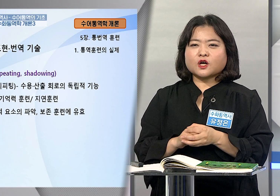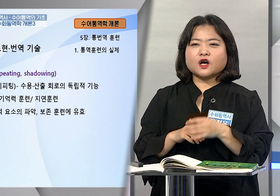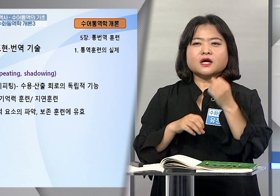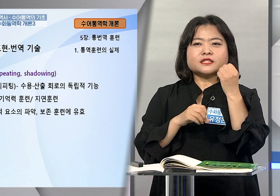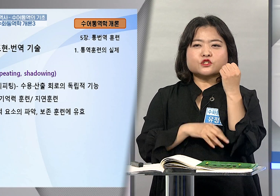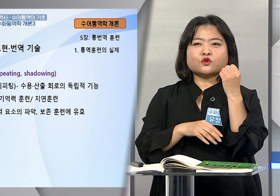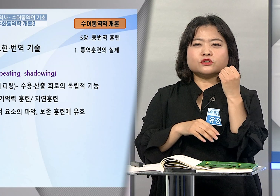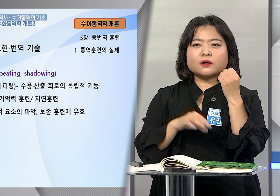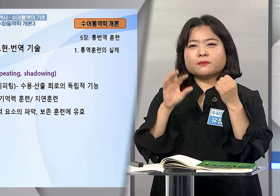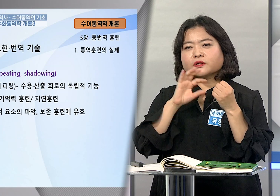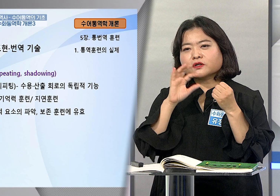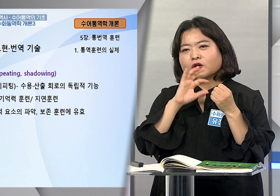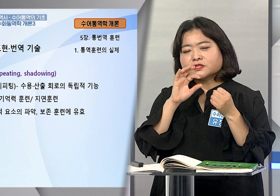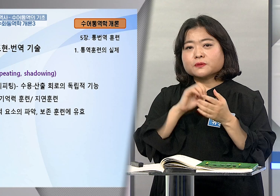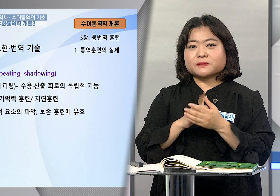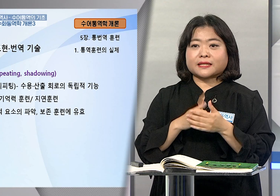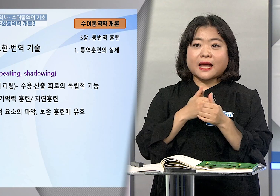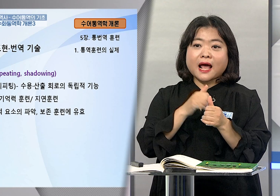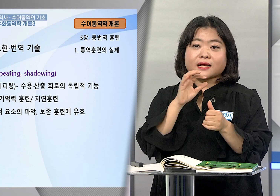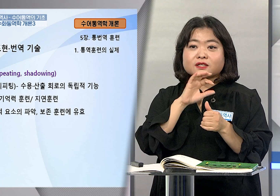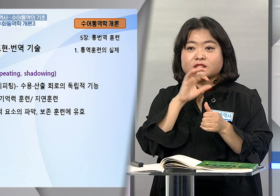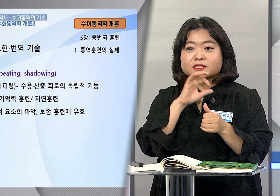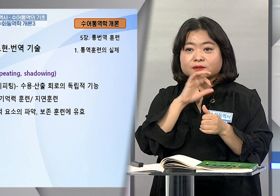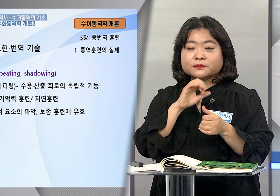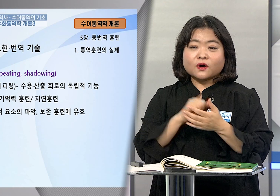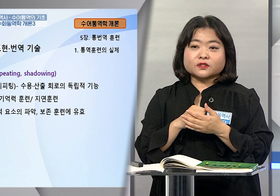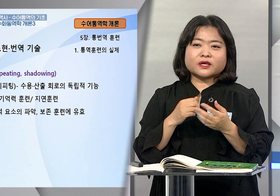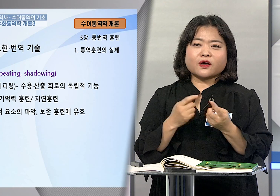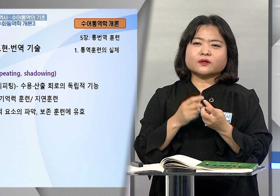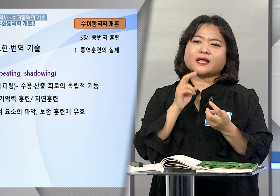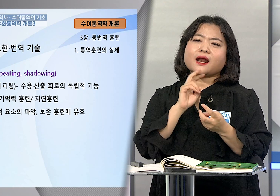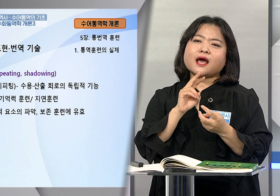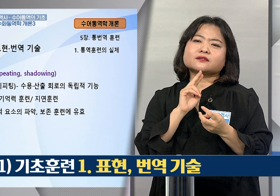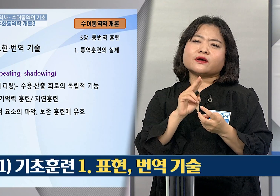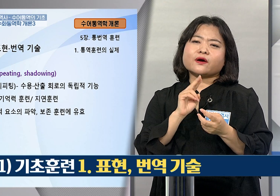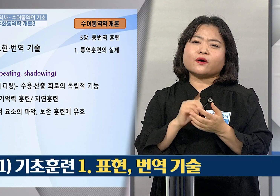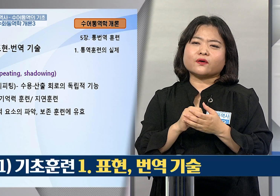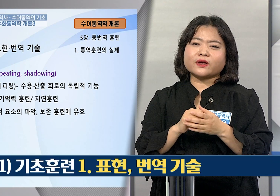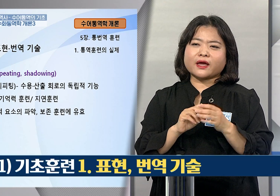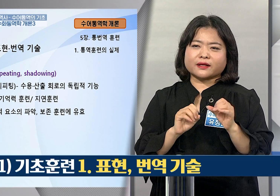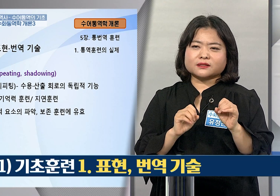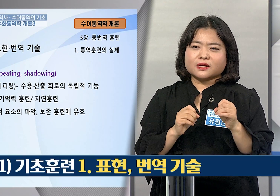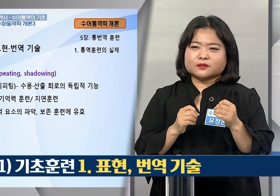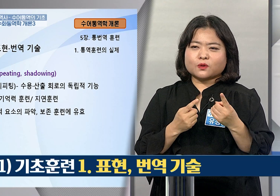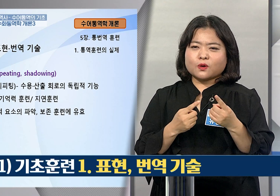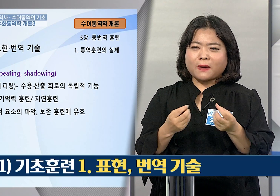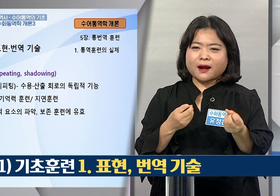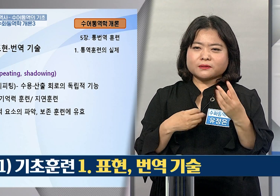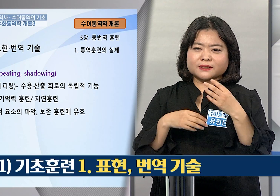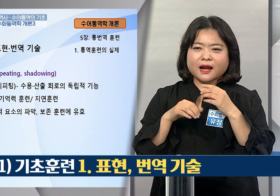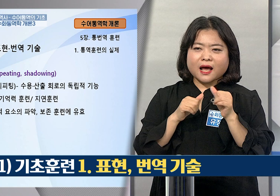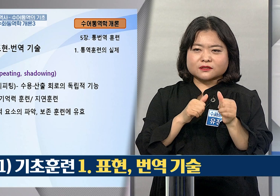그래서 기초훈련 번역 연습입니다. 따라하기 연습. 어떻게 해요? 따라하는 거예요. 네. 서로 말하면 따라하는 거.